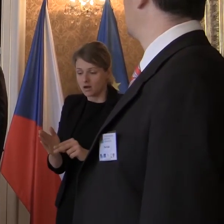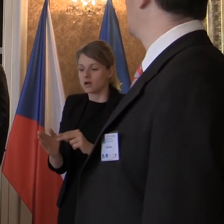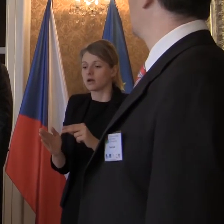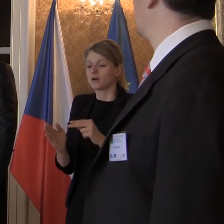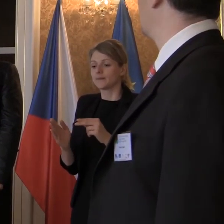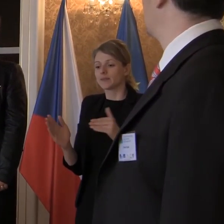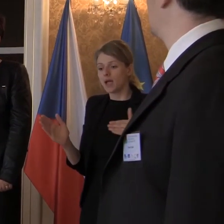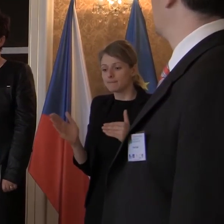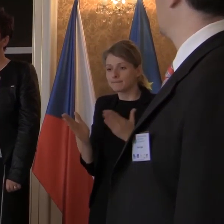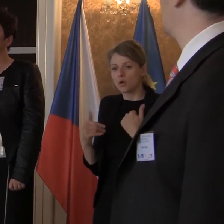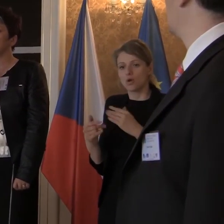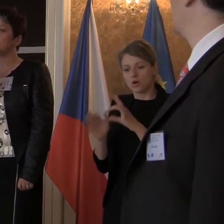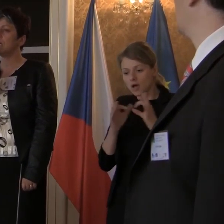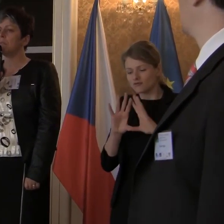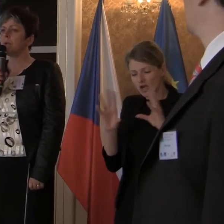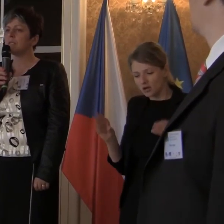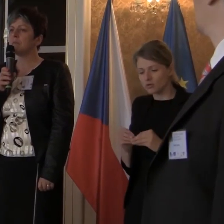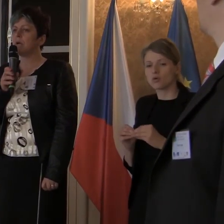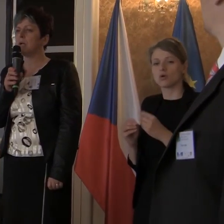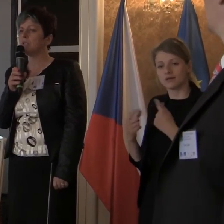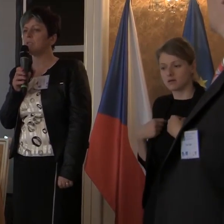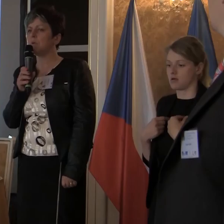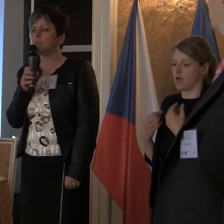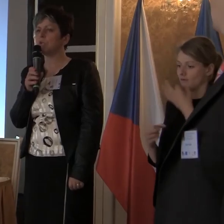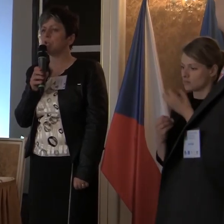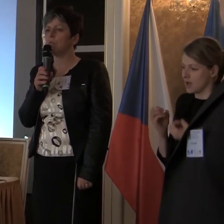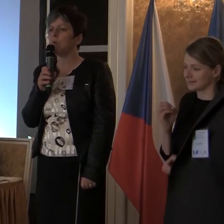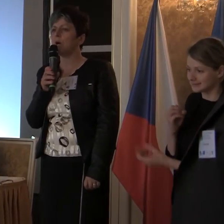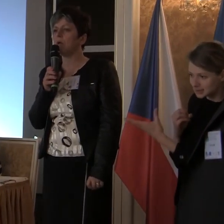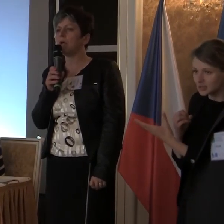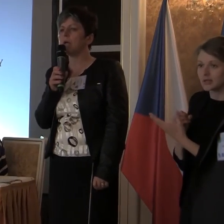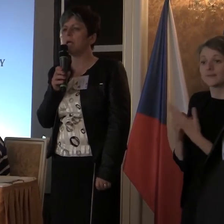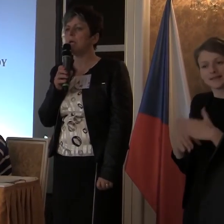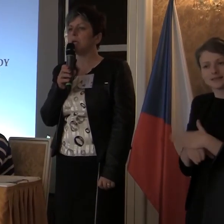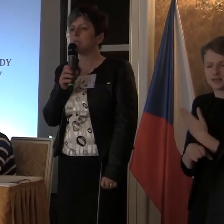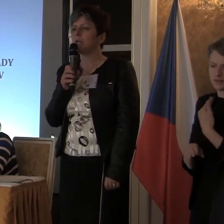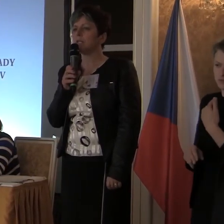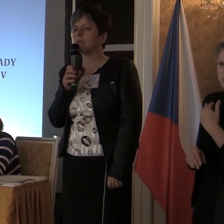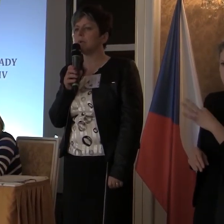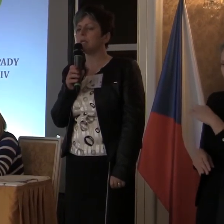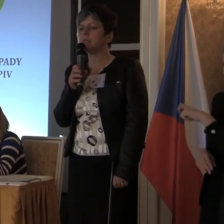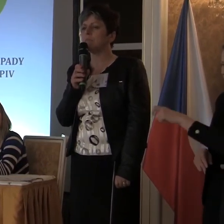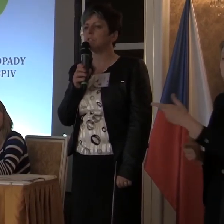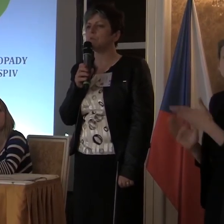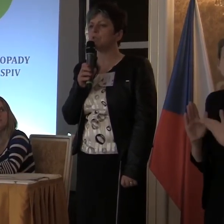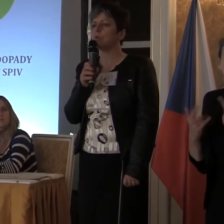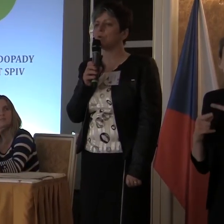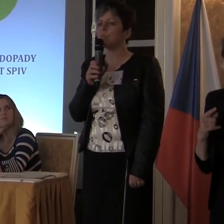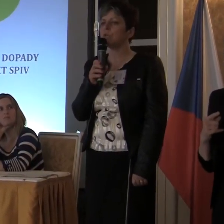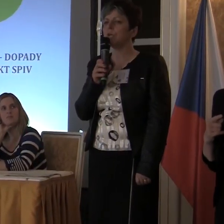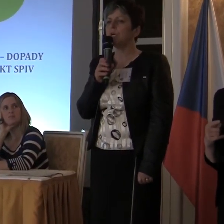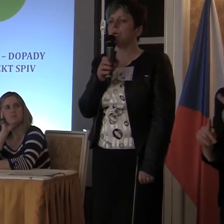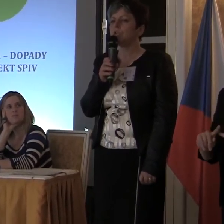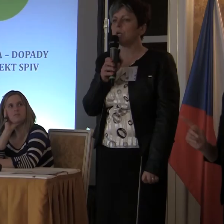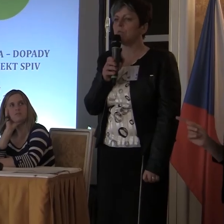tomu věnovaná velká pozornost. Byla jsem ráda, že se mě podařilo mnohé kolegy například z gymnázií přesvědčit o